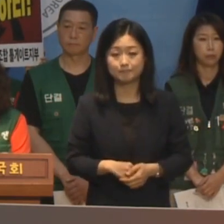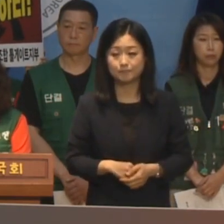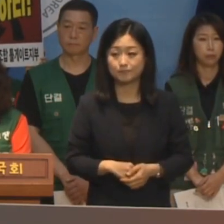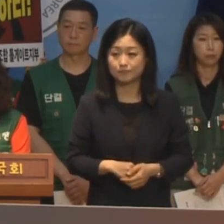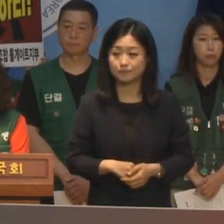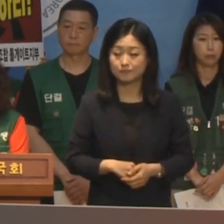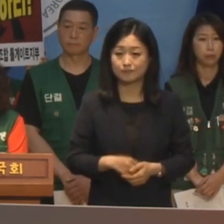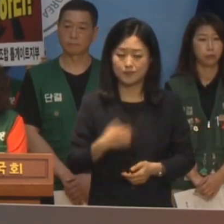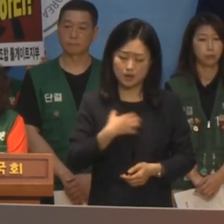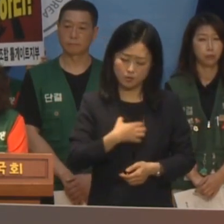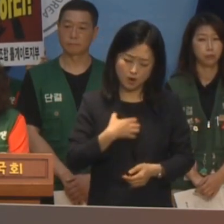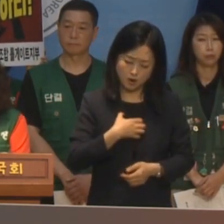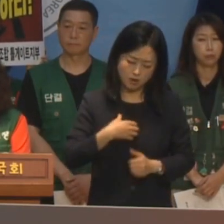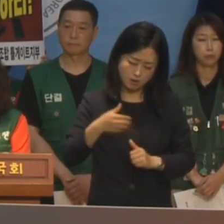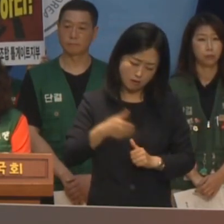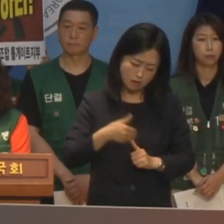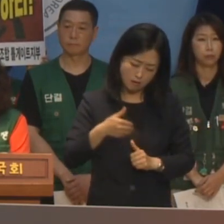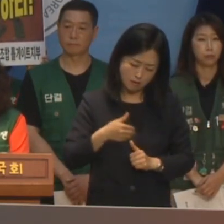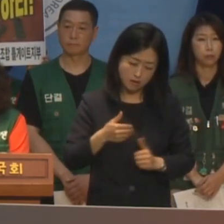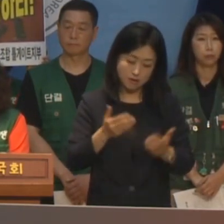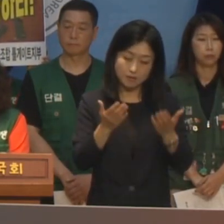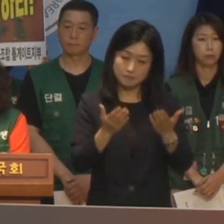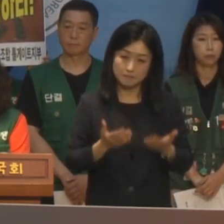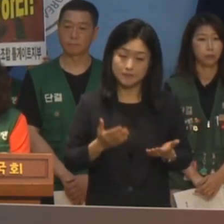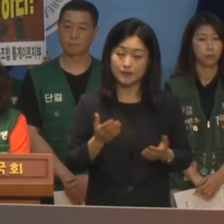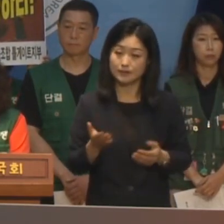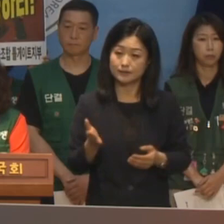오랜 시간 괴롭힘을 당하면서도